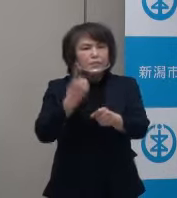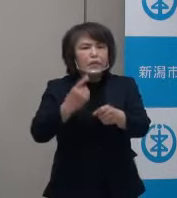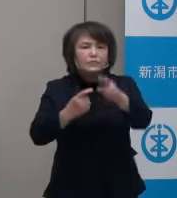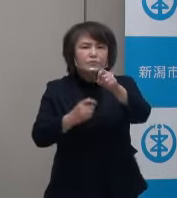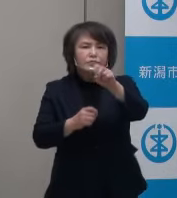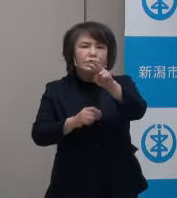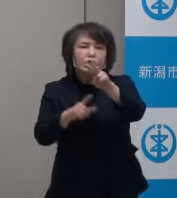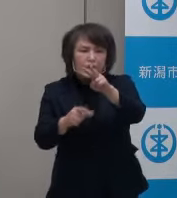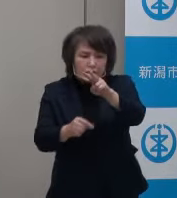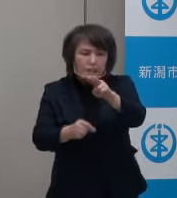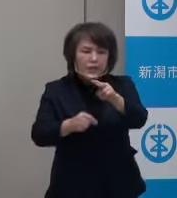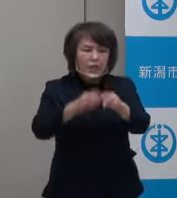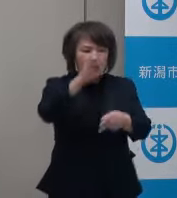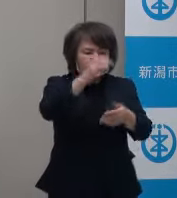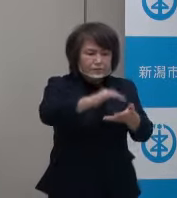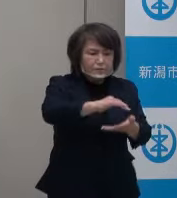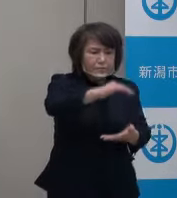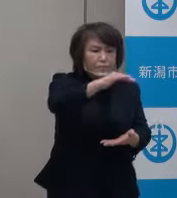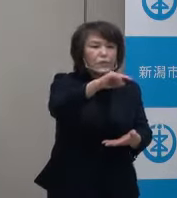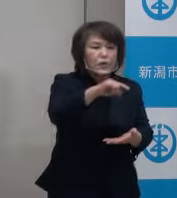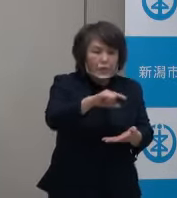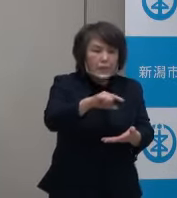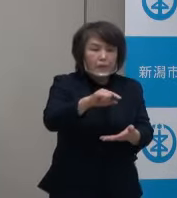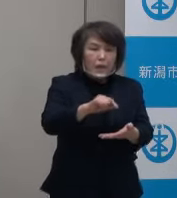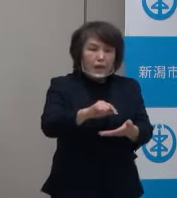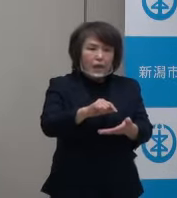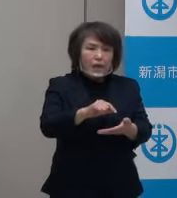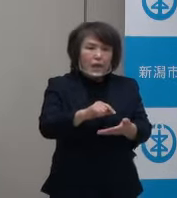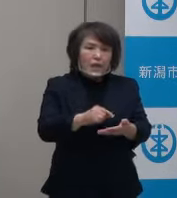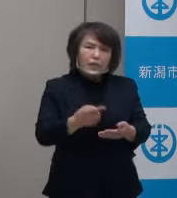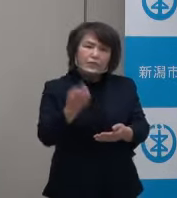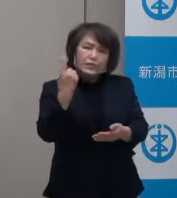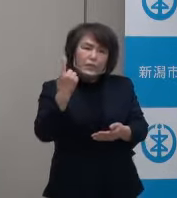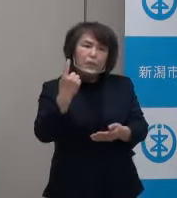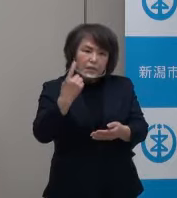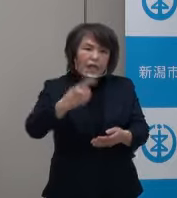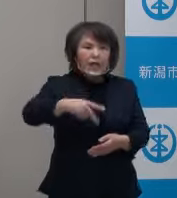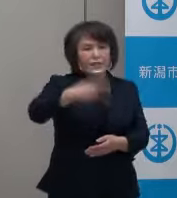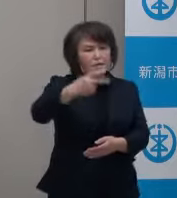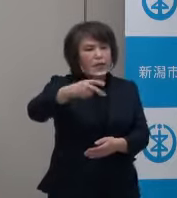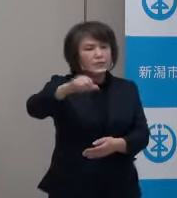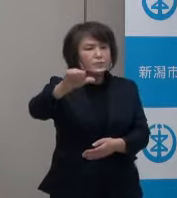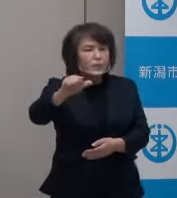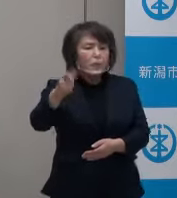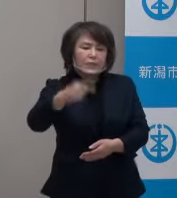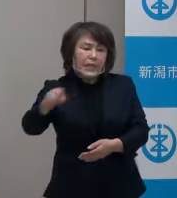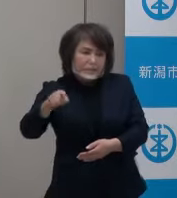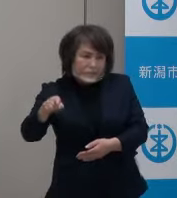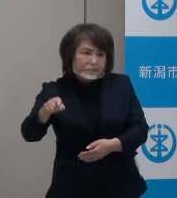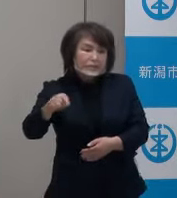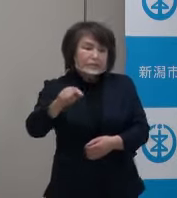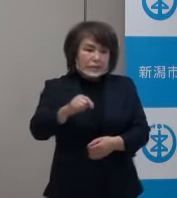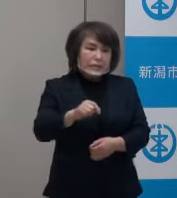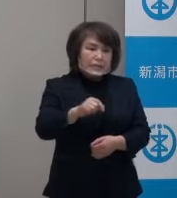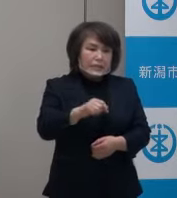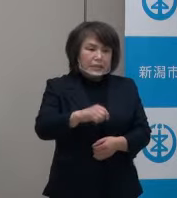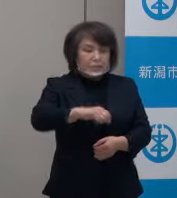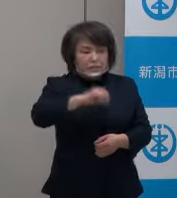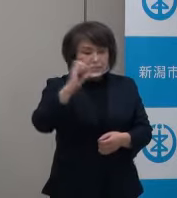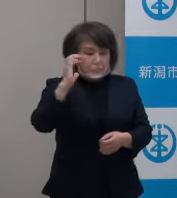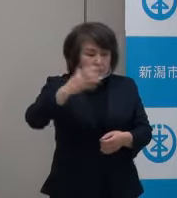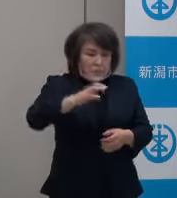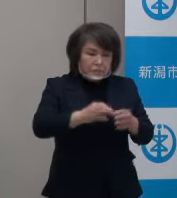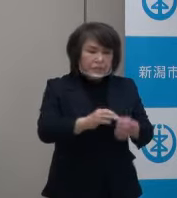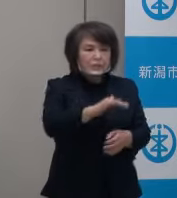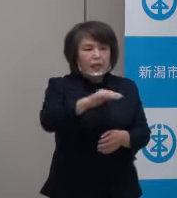内平均累計降雪量が昨日時点で205センチに達しております。大雪とな